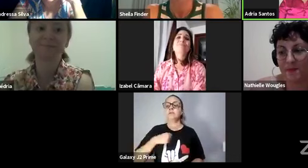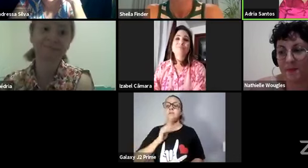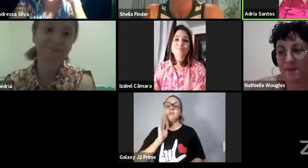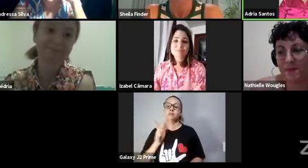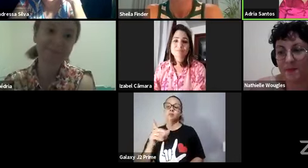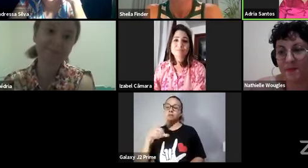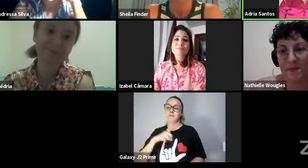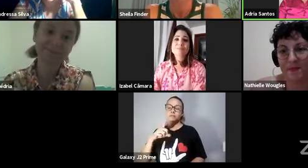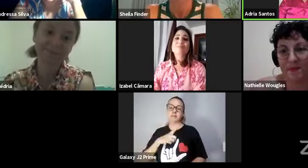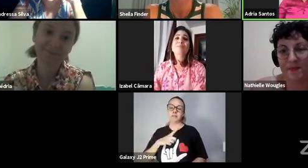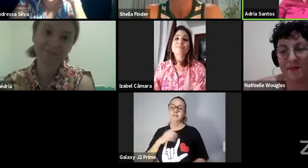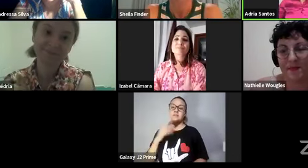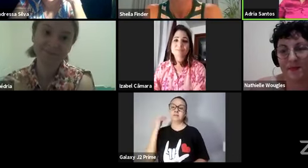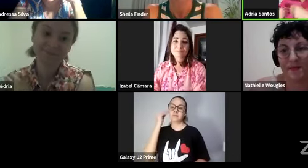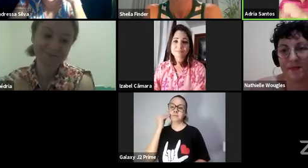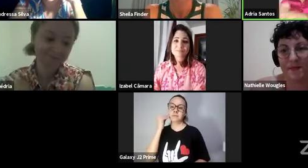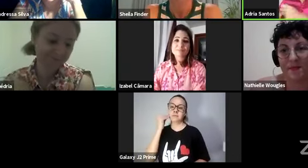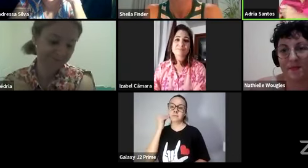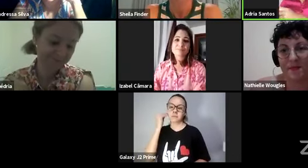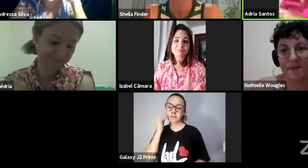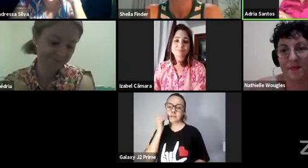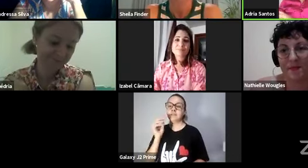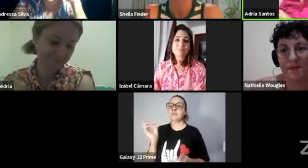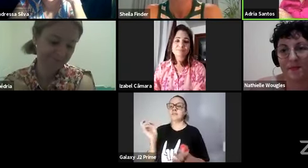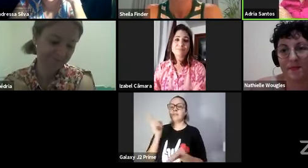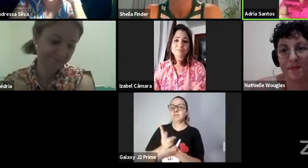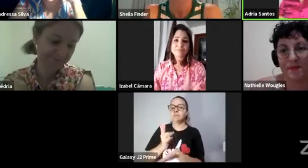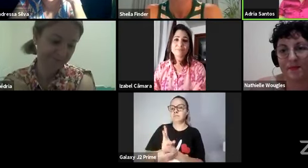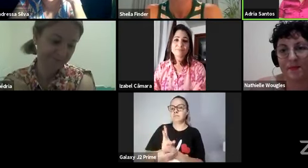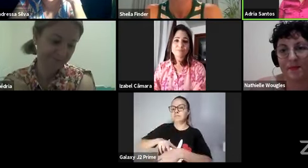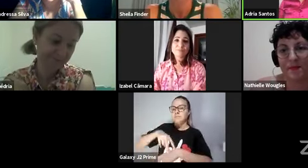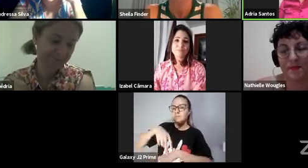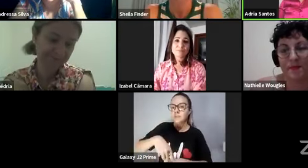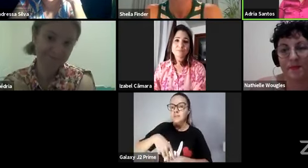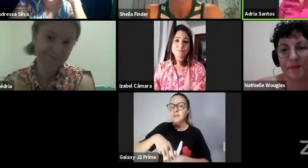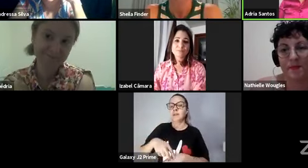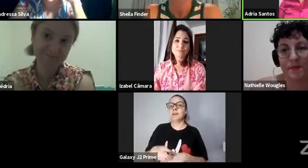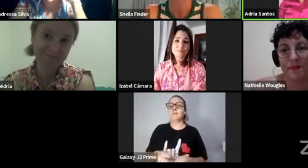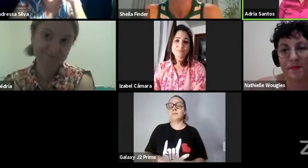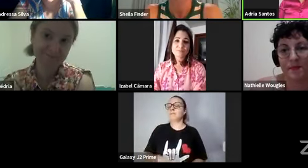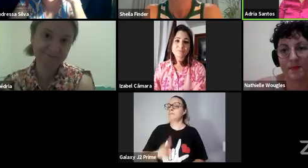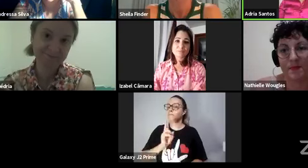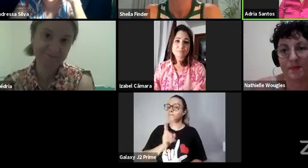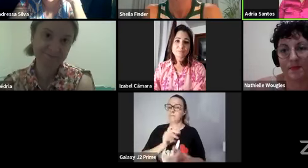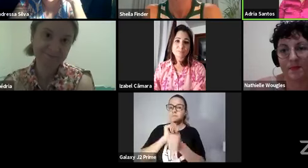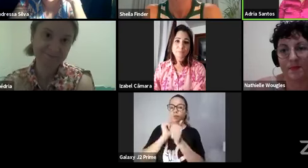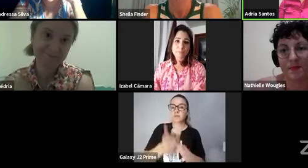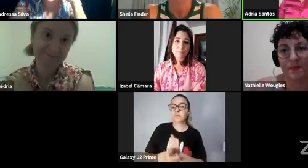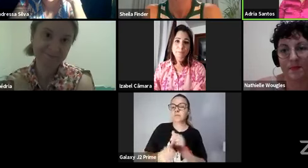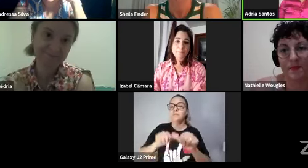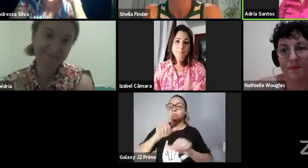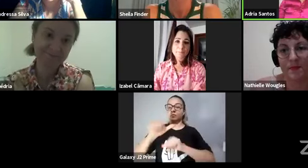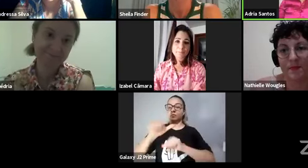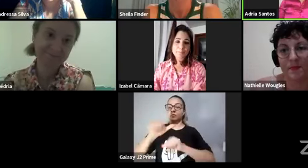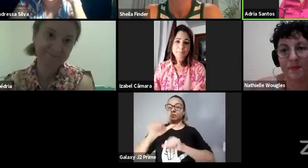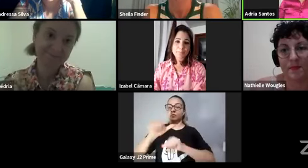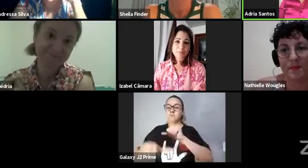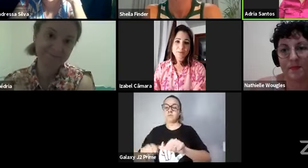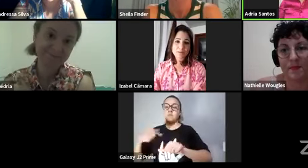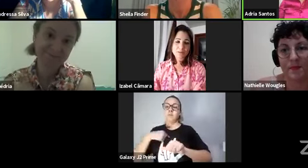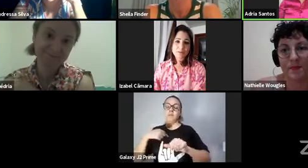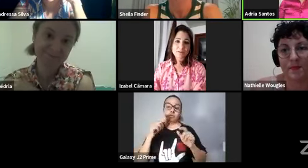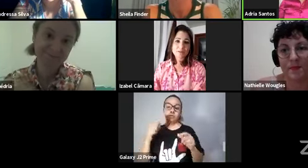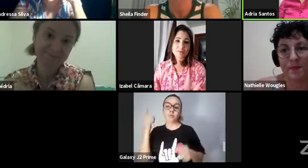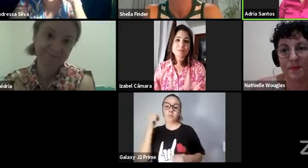de levantar, né? E o esporte foi me ajudando cada vez mais me superar de